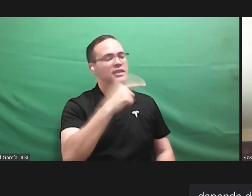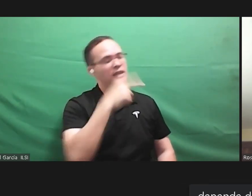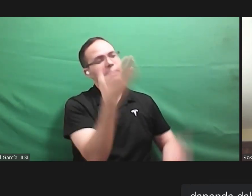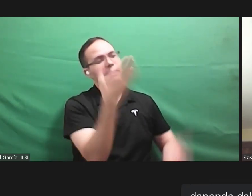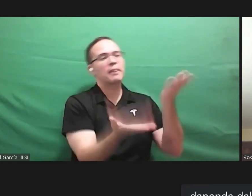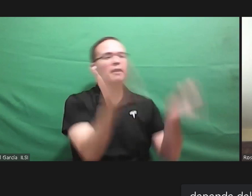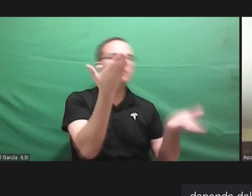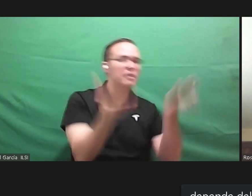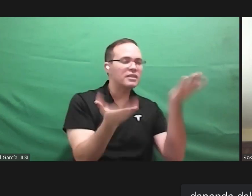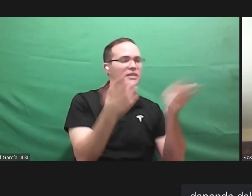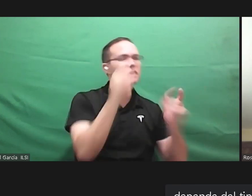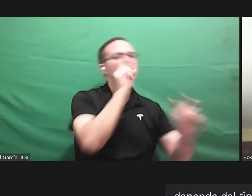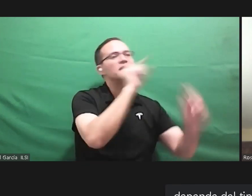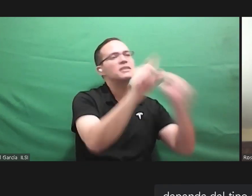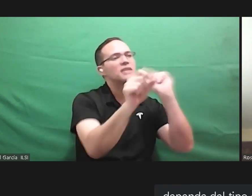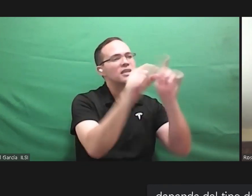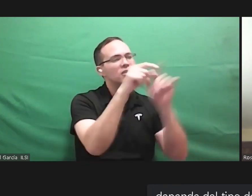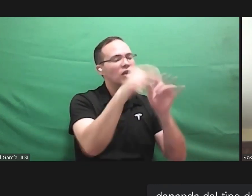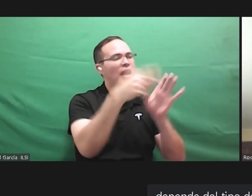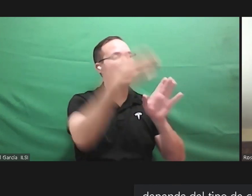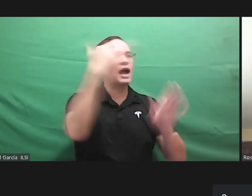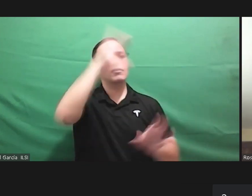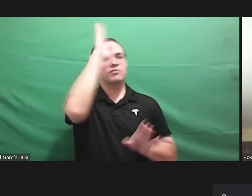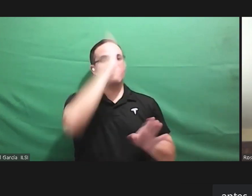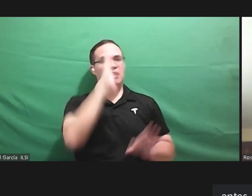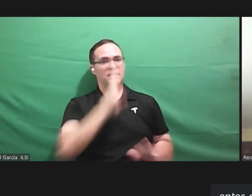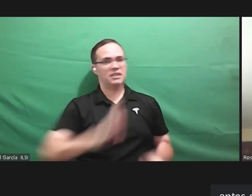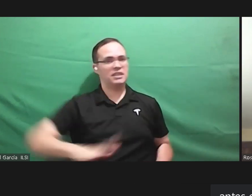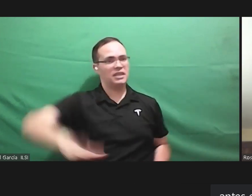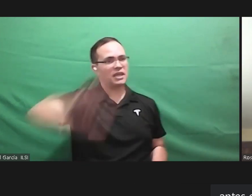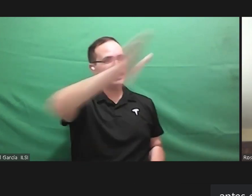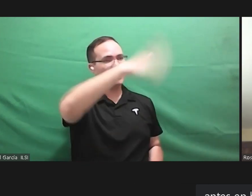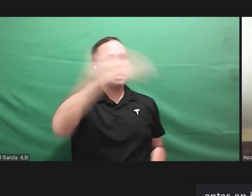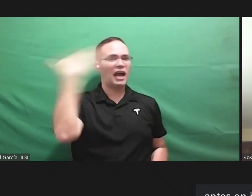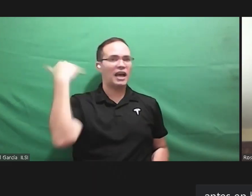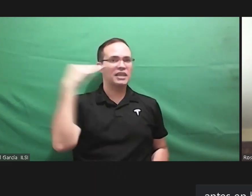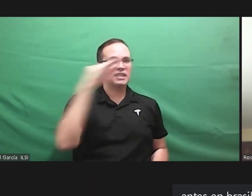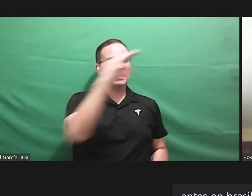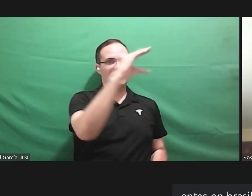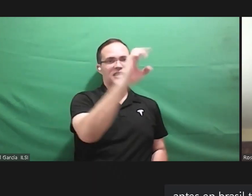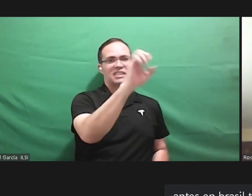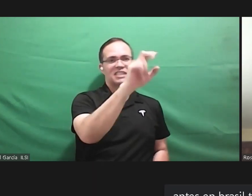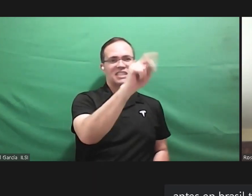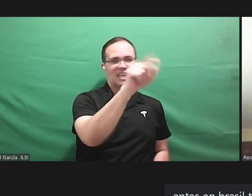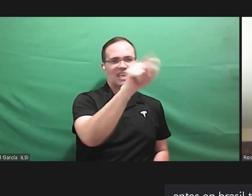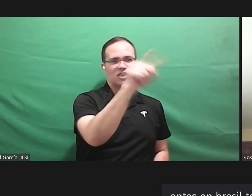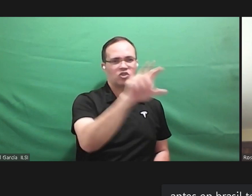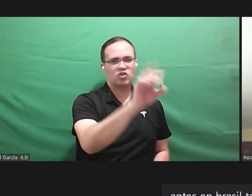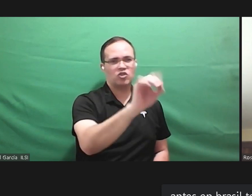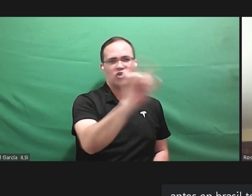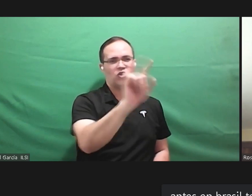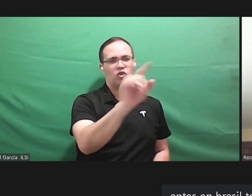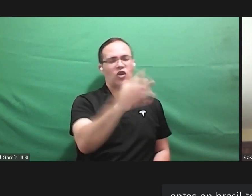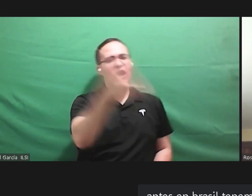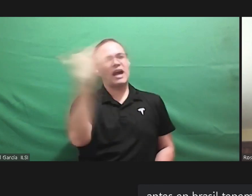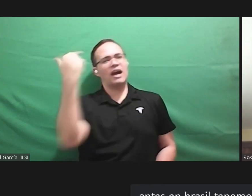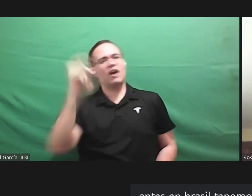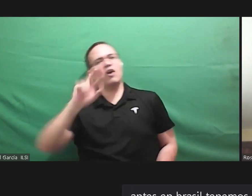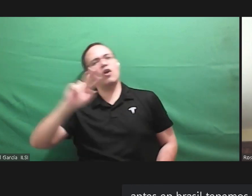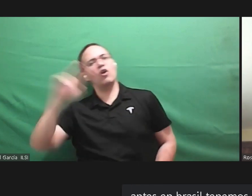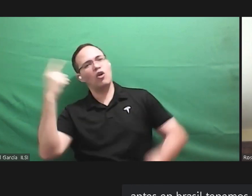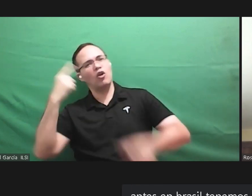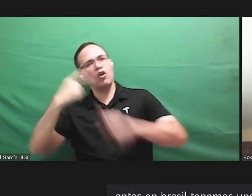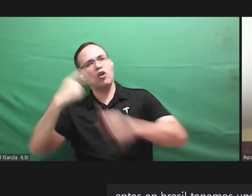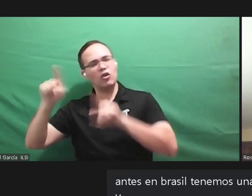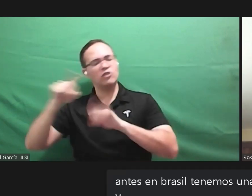antes de empezar el censo teníamos como una encuesta de las de las calles donde están las adaptaciones. Y